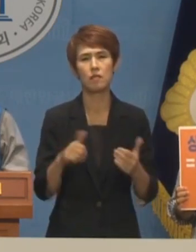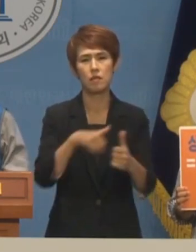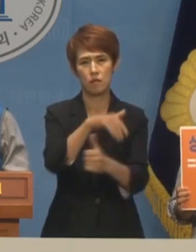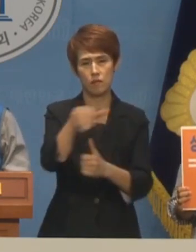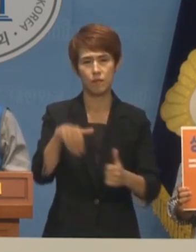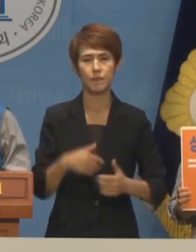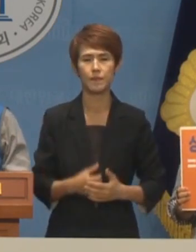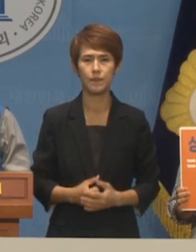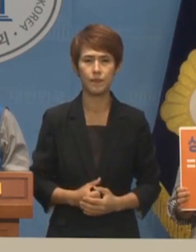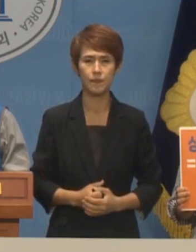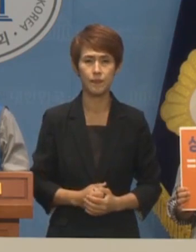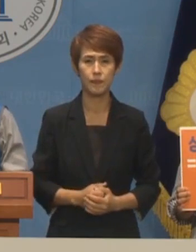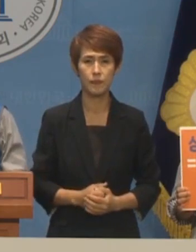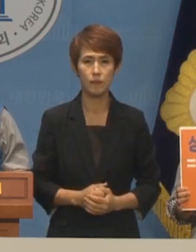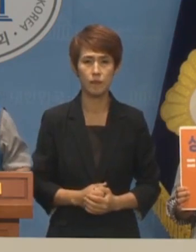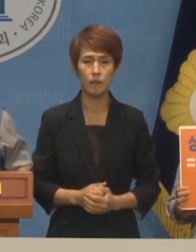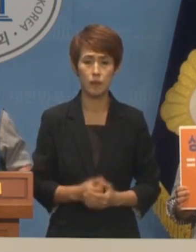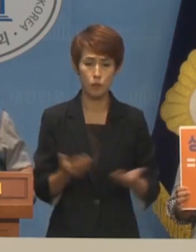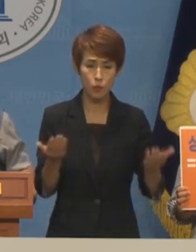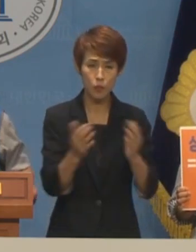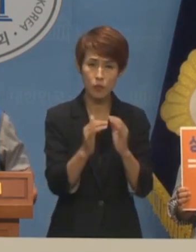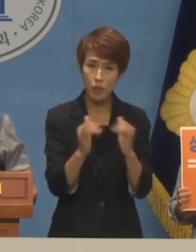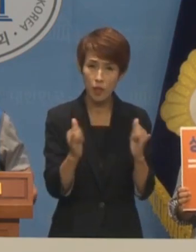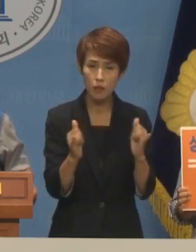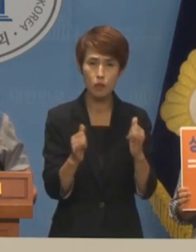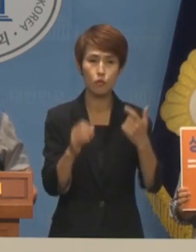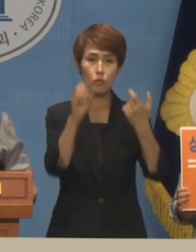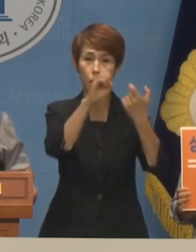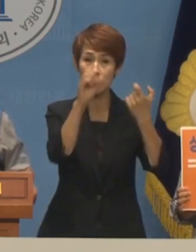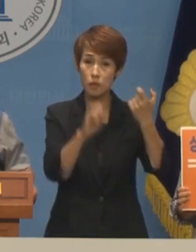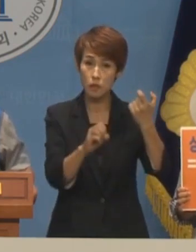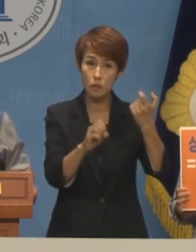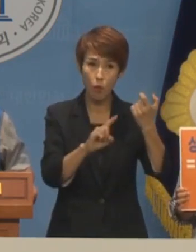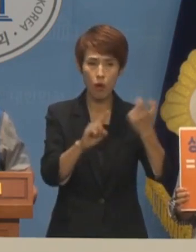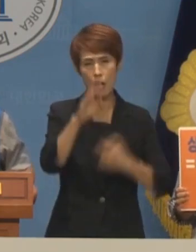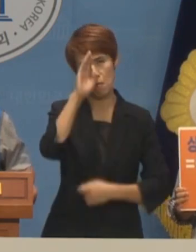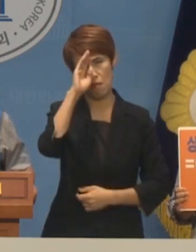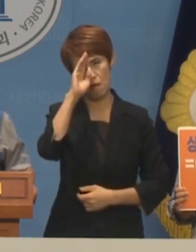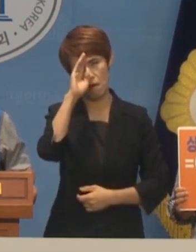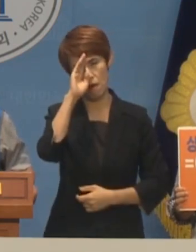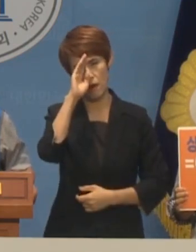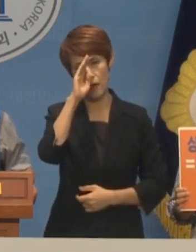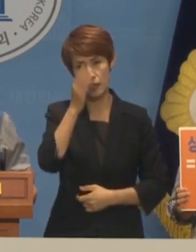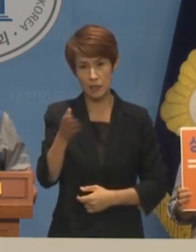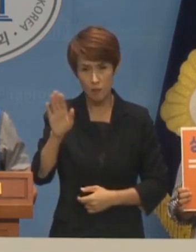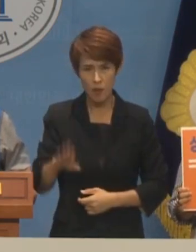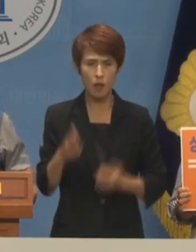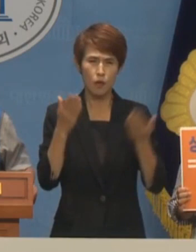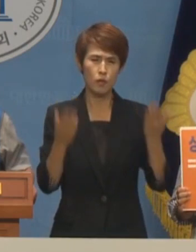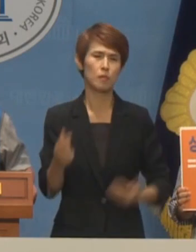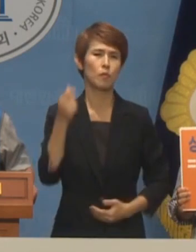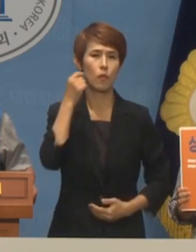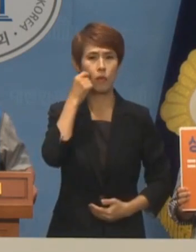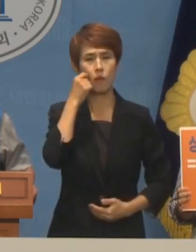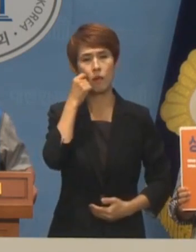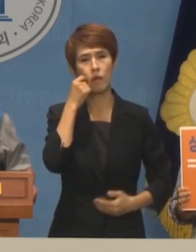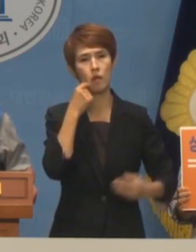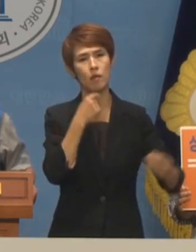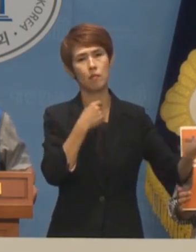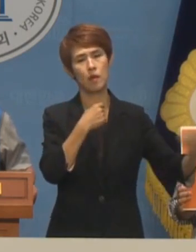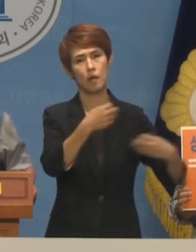있습니다. 근데 이러한 노동자들이 60%가 아파도 쉴 수 없다고 얘기하고 있습니다.